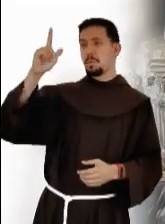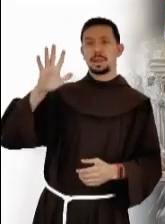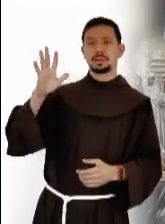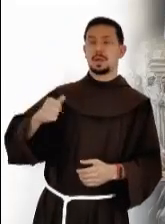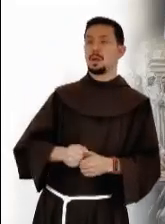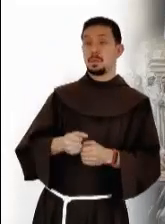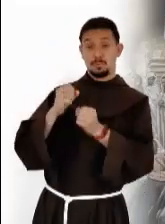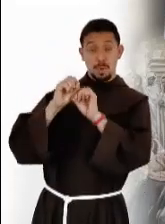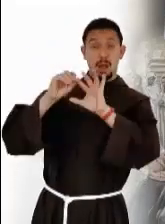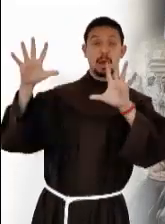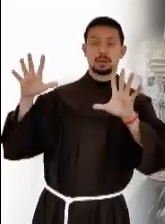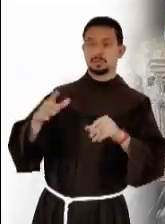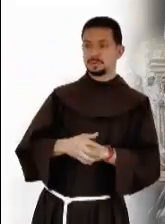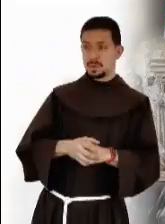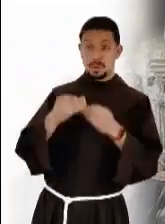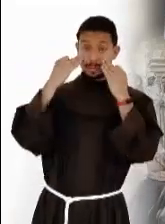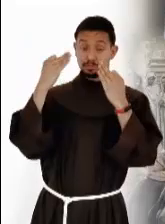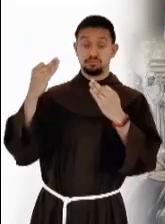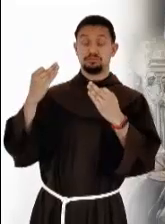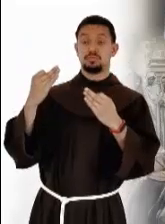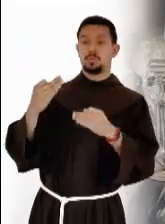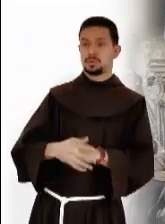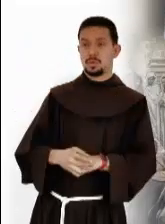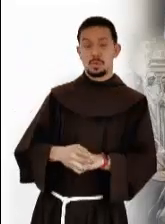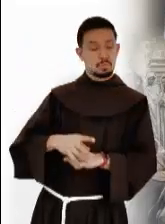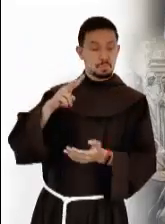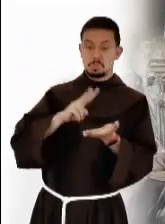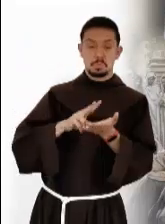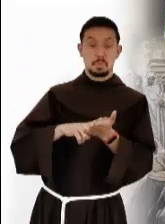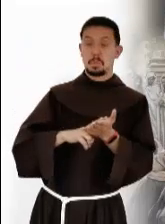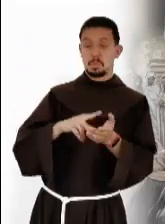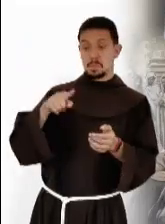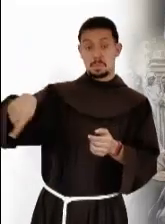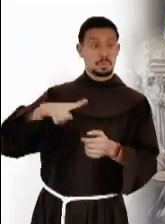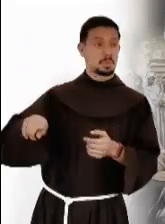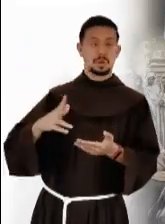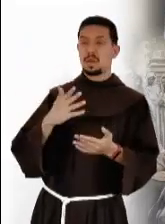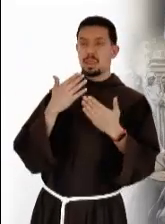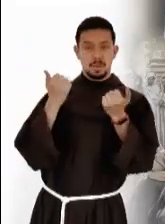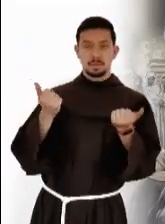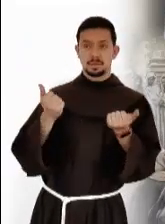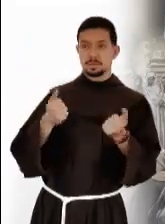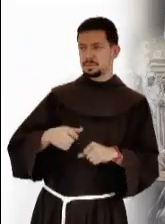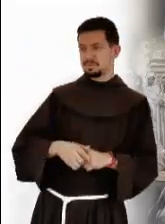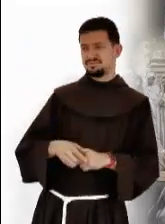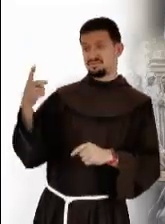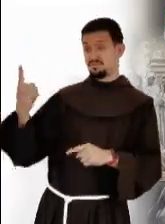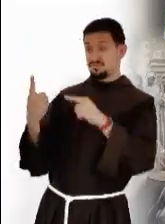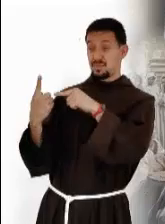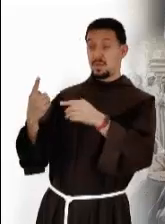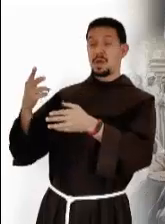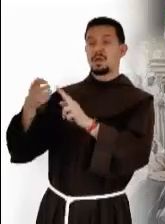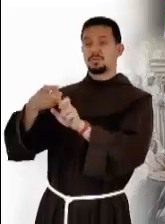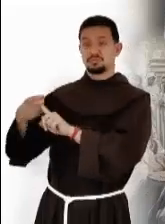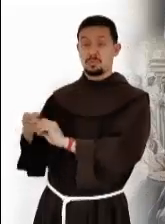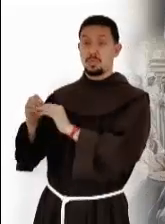quien se niega a aceptar la verdad, el testimonio de Juan no es válido, sino que causa problemas y lo desaparecen.